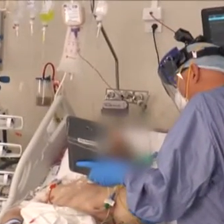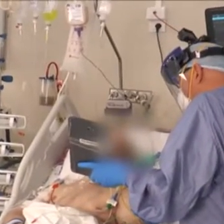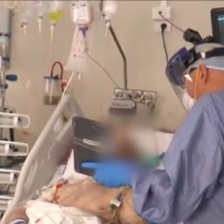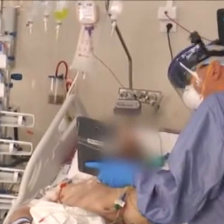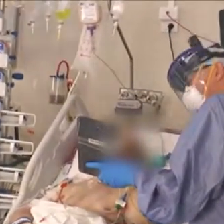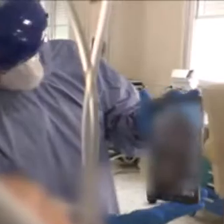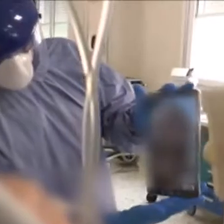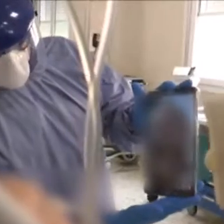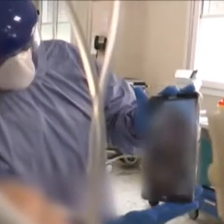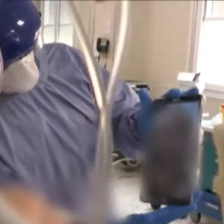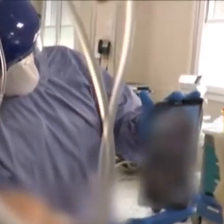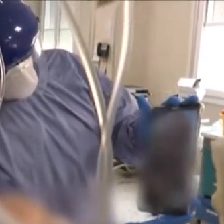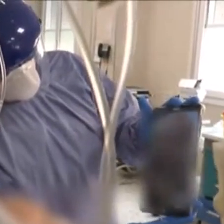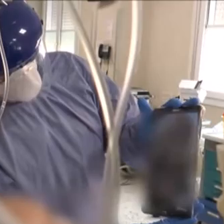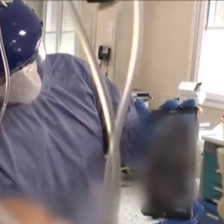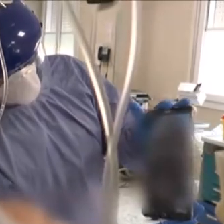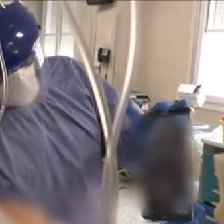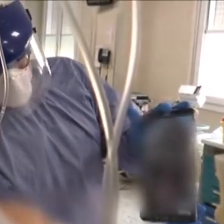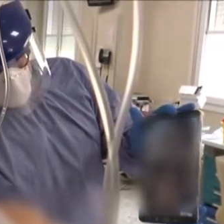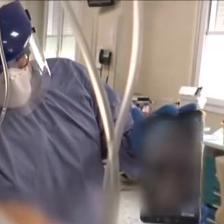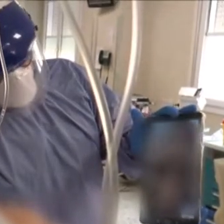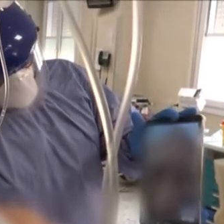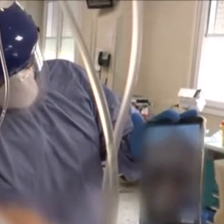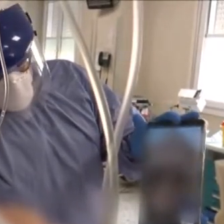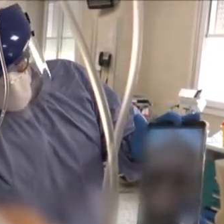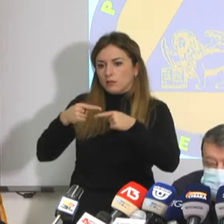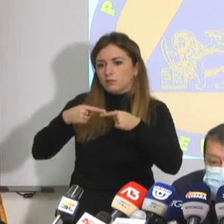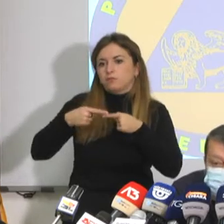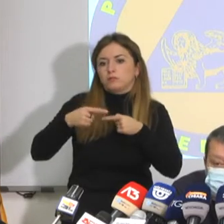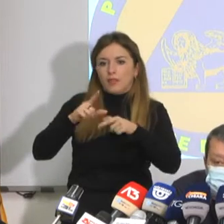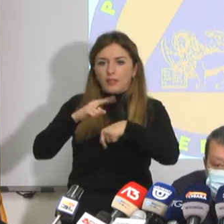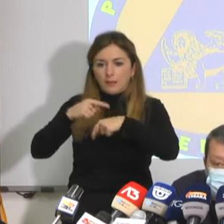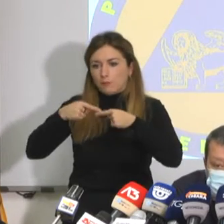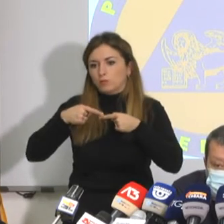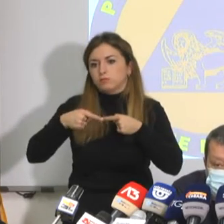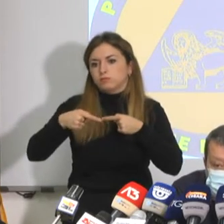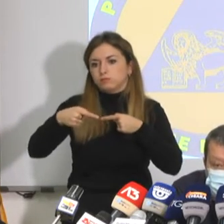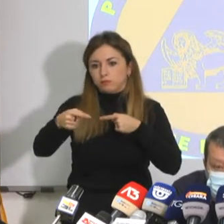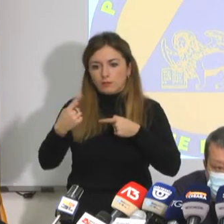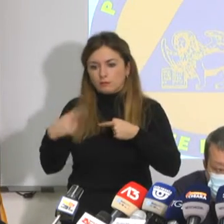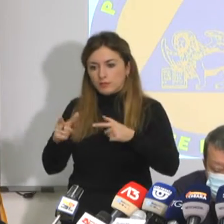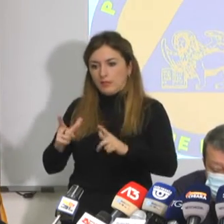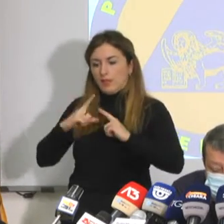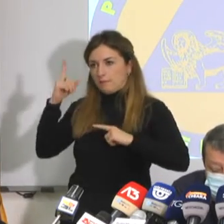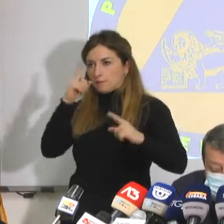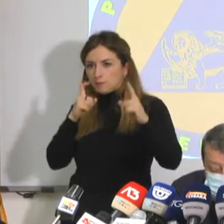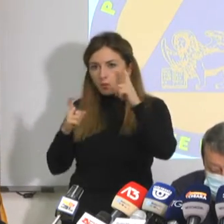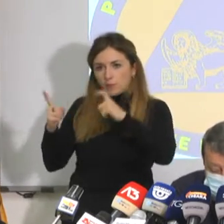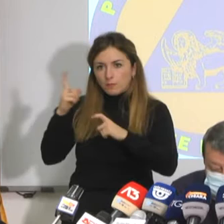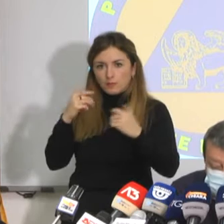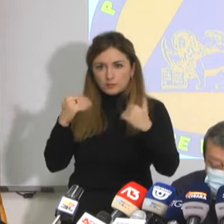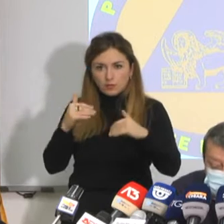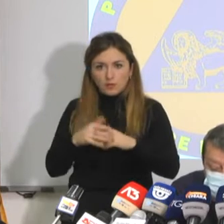mostruoso e per un periodo di tempo molto prolungato. Questo è un altro degli aspetti che ci preoccupa, perché al di là